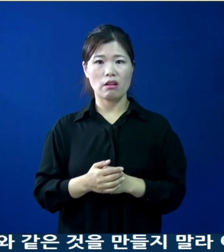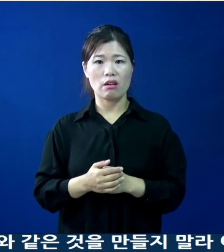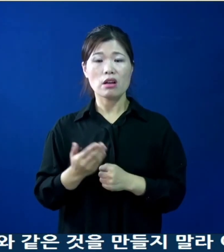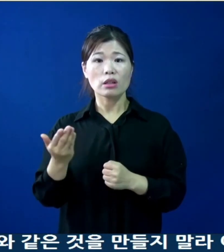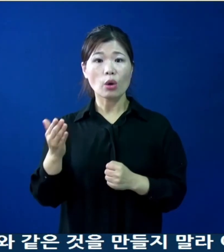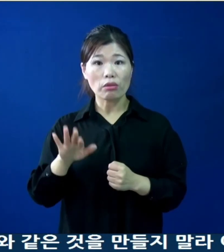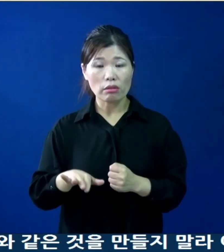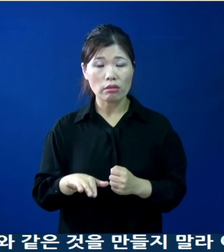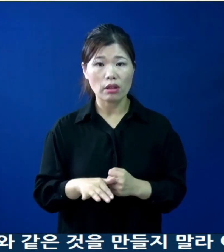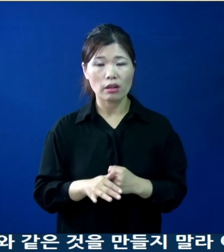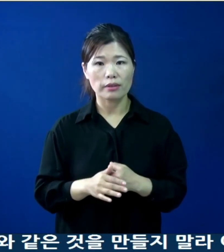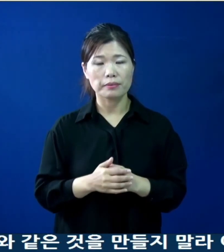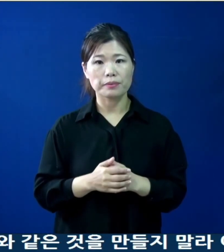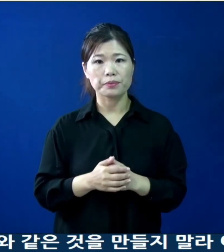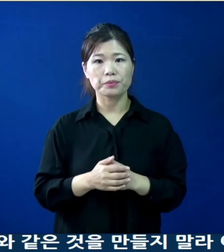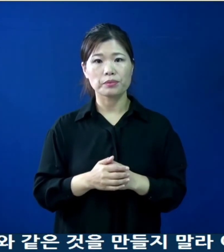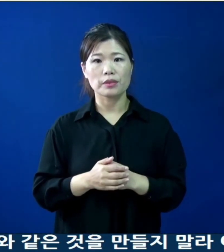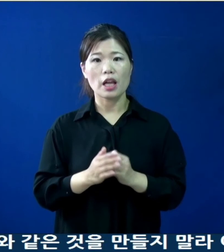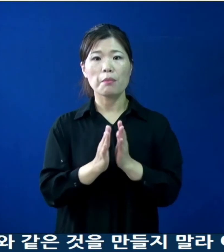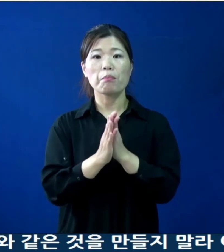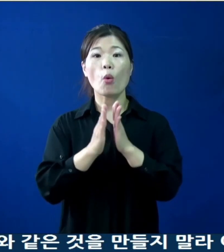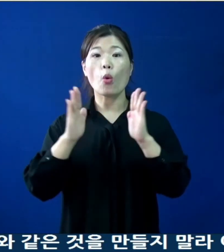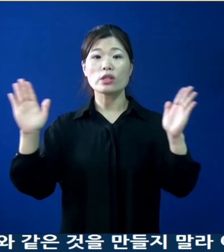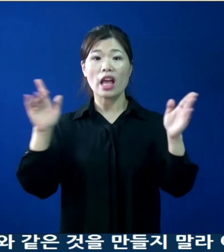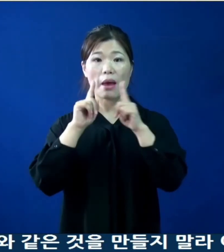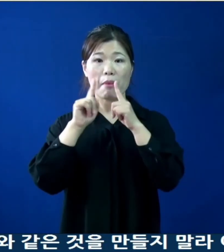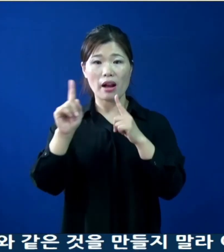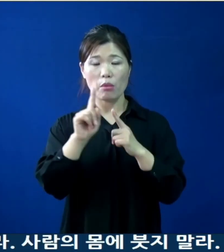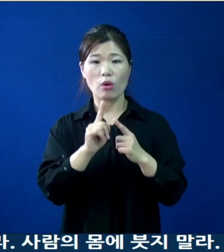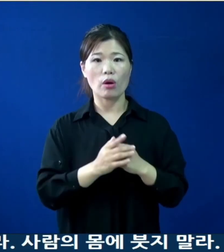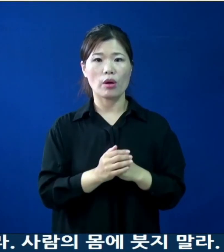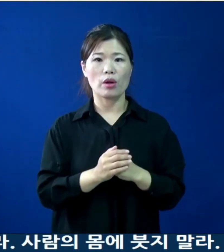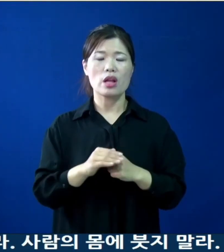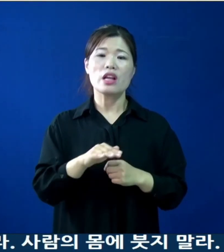근데 모세가 뭐라고 얘기하냐면